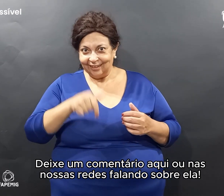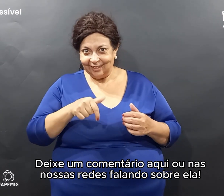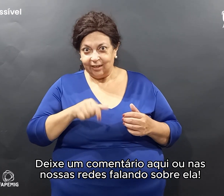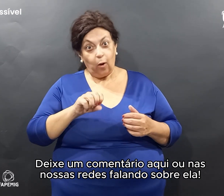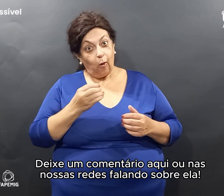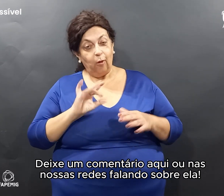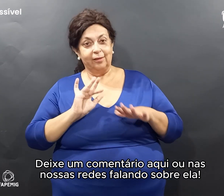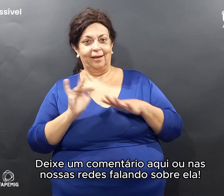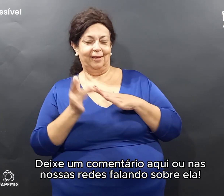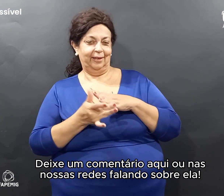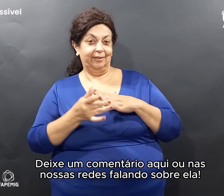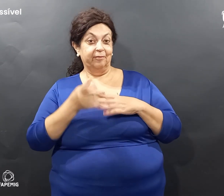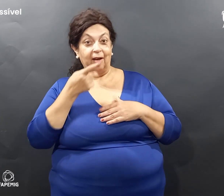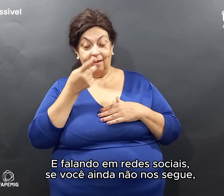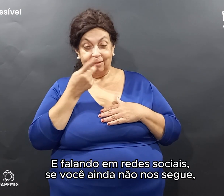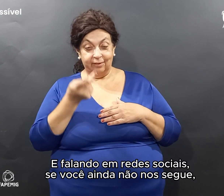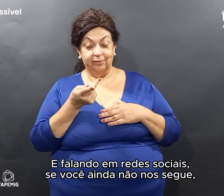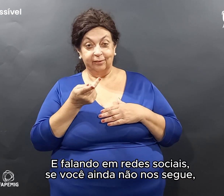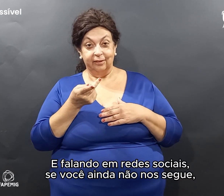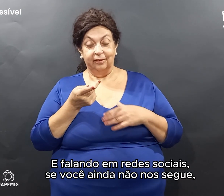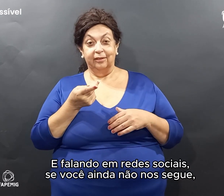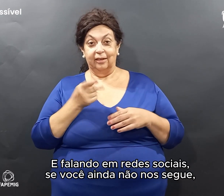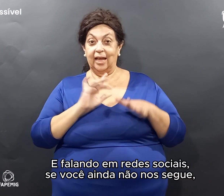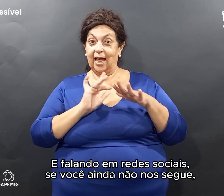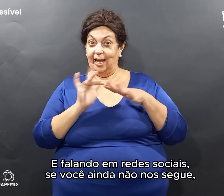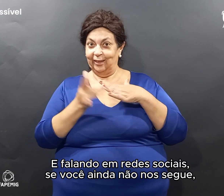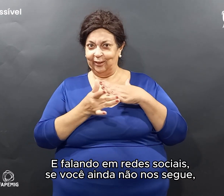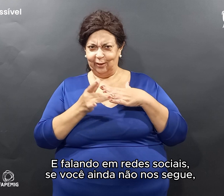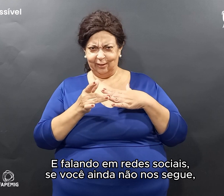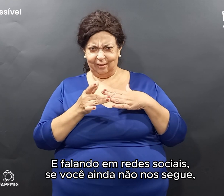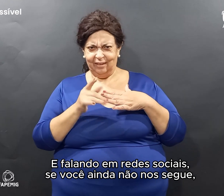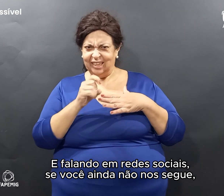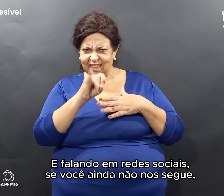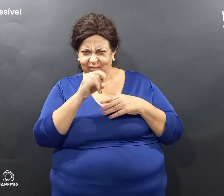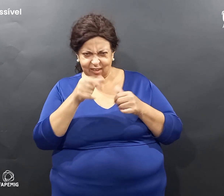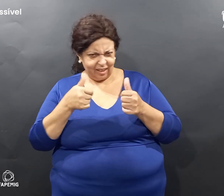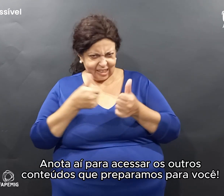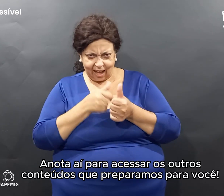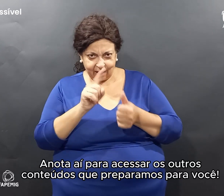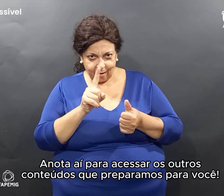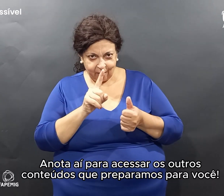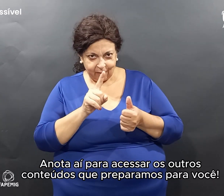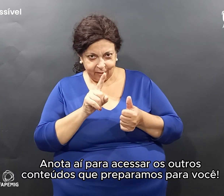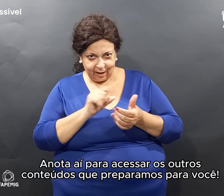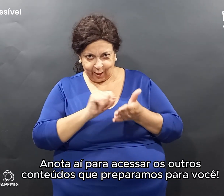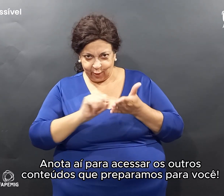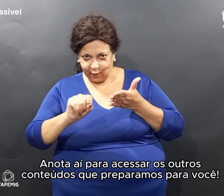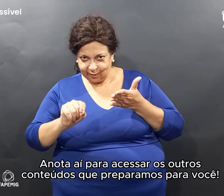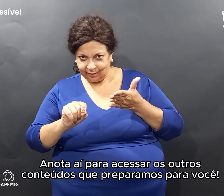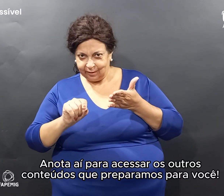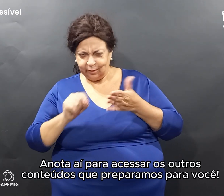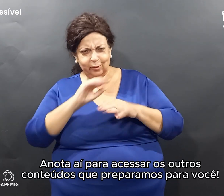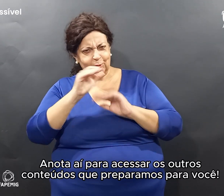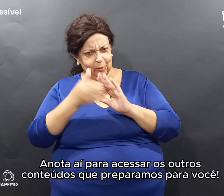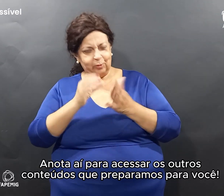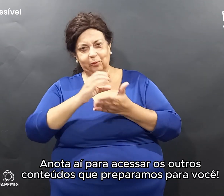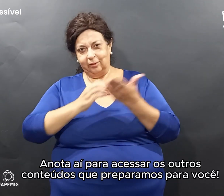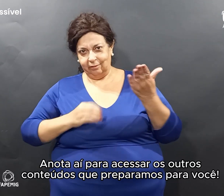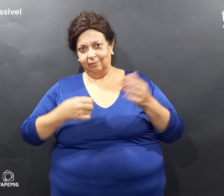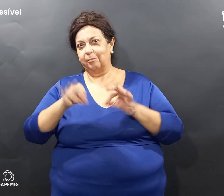redes falando sobre ela. E falando em redes sociais, se você ainda não nos segue, anota aí para acessar os outros conteúdos que preparamos para você.